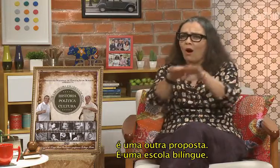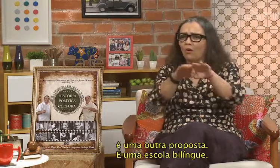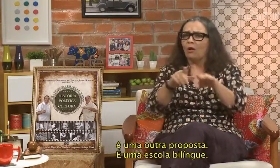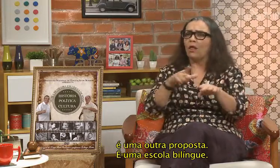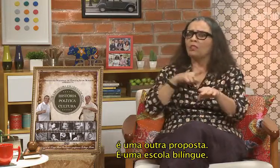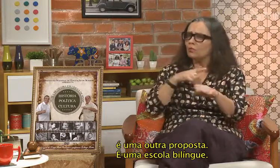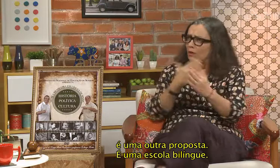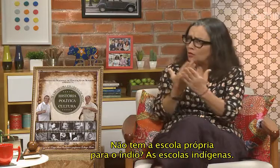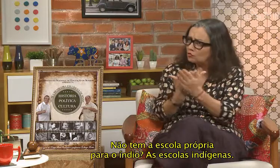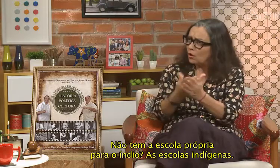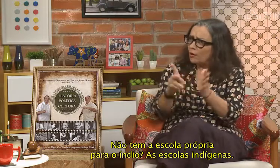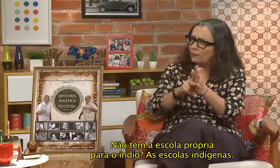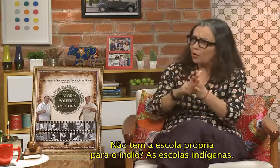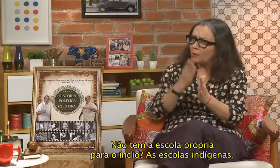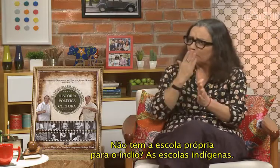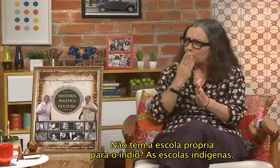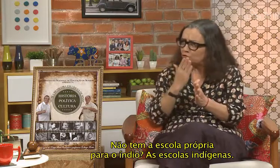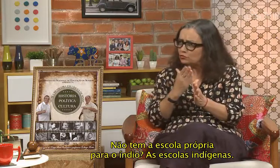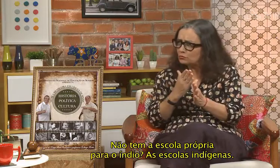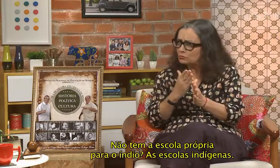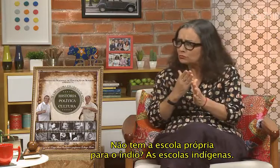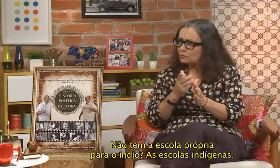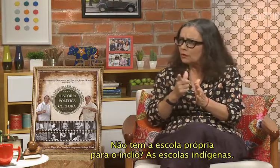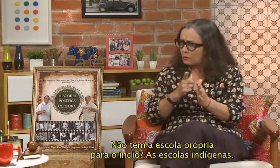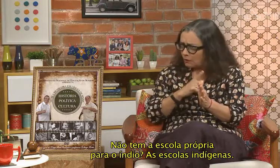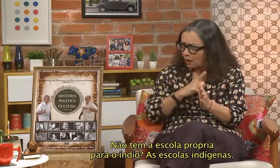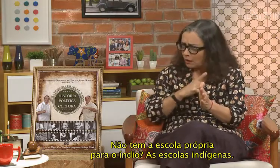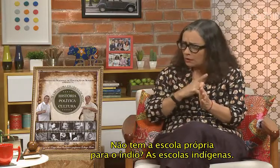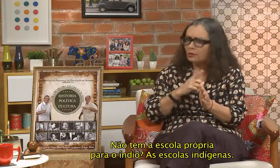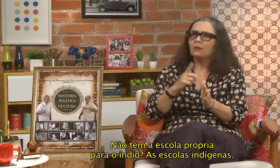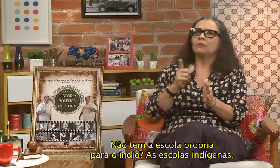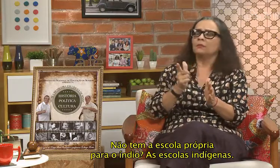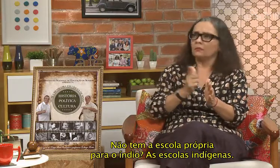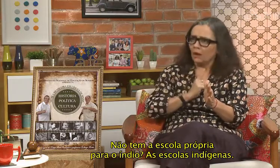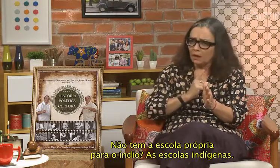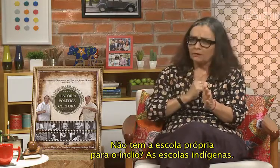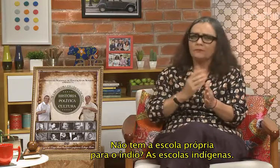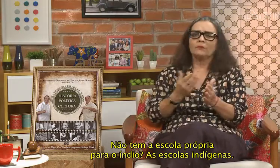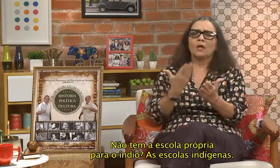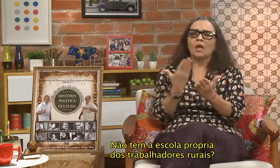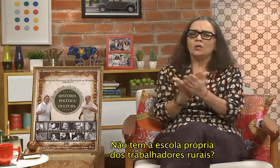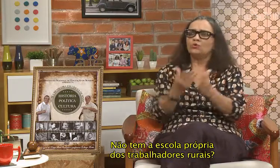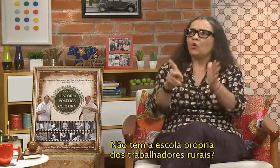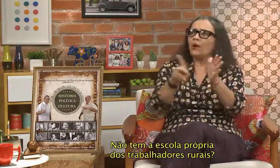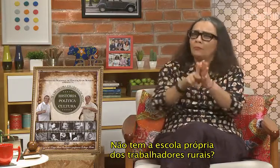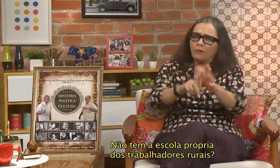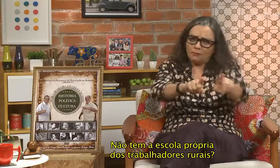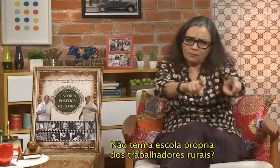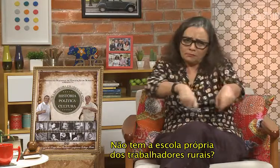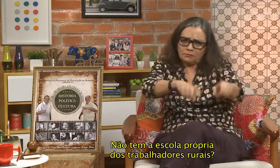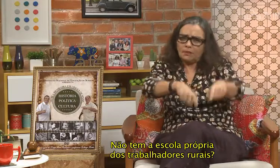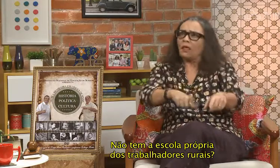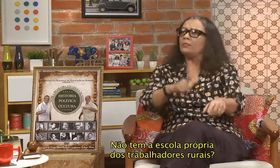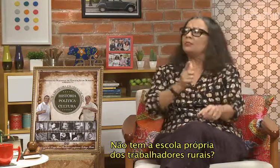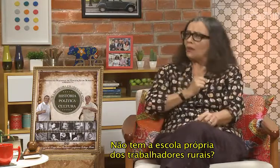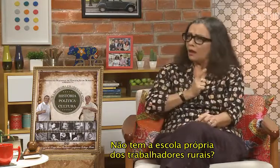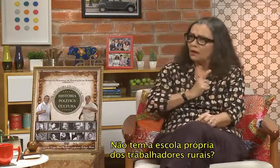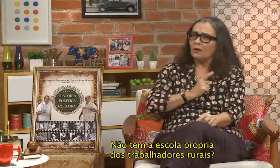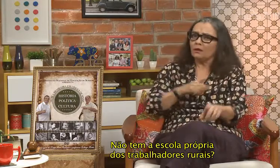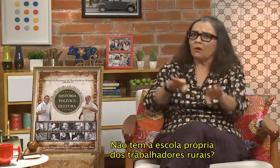bilingue, igual como não tem a escola própria para o índio, as escolas indígenas. Não tem a escola própria dos trabalhadores rurais.